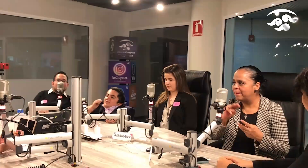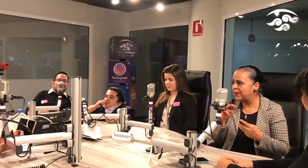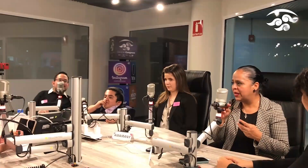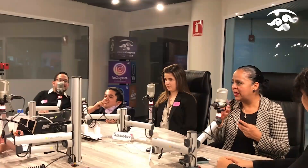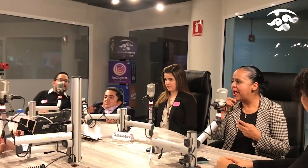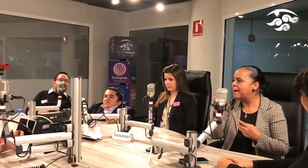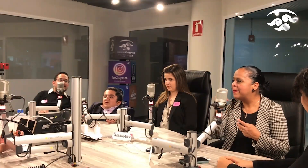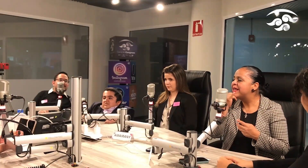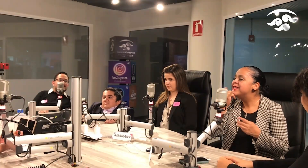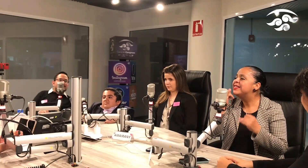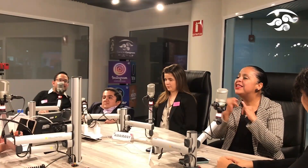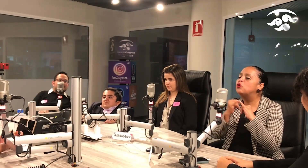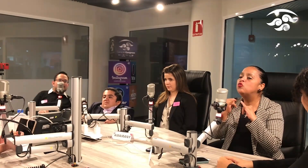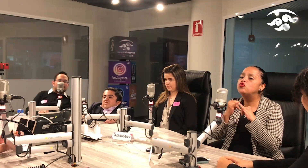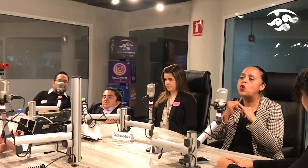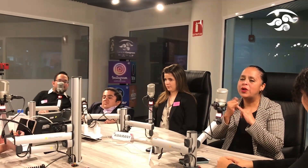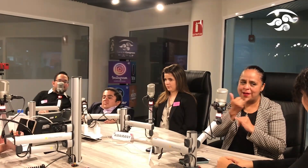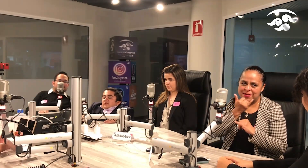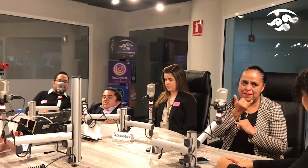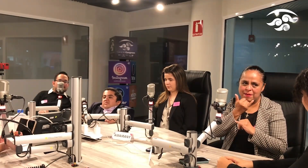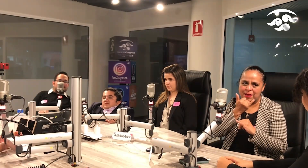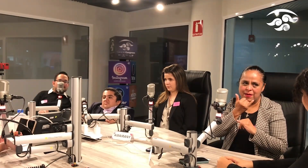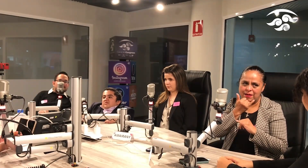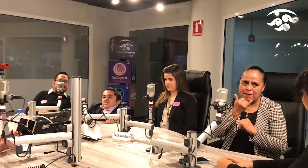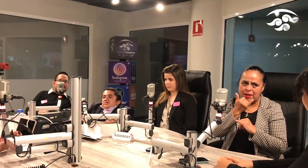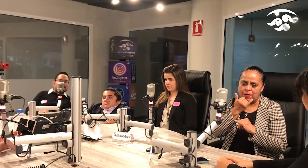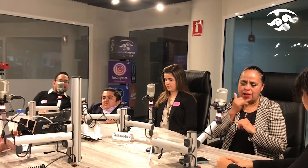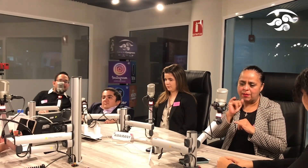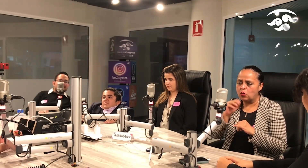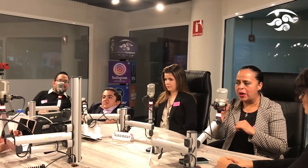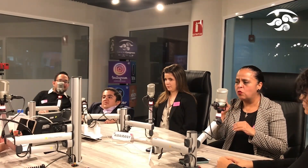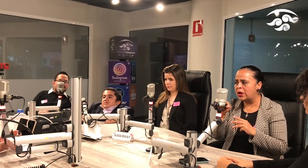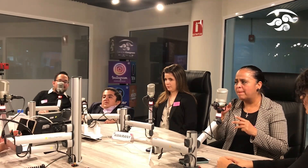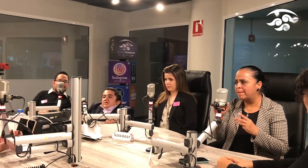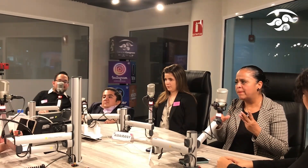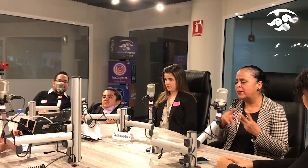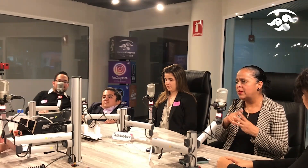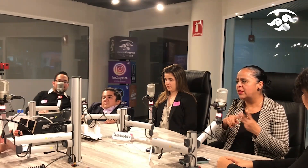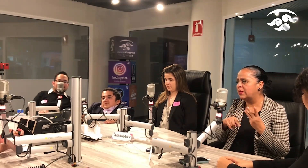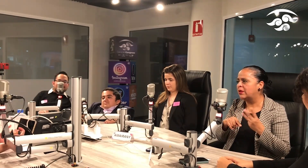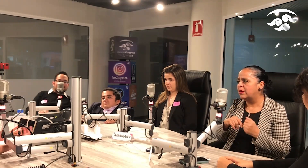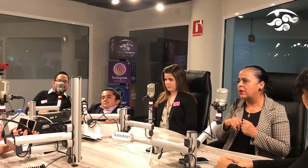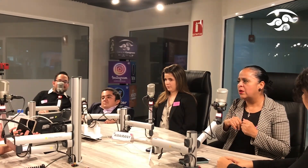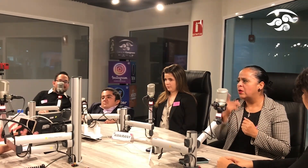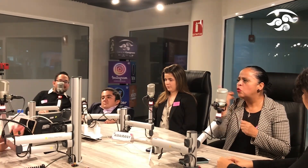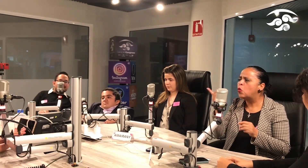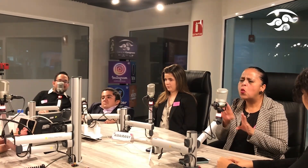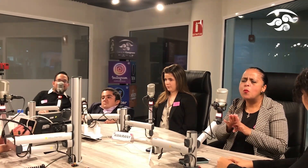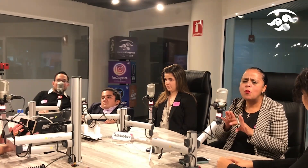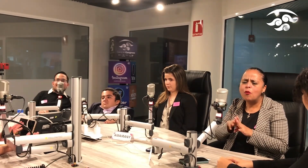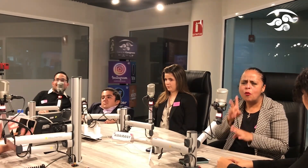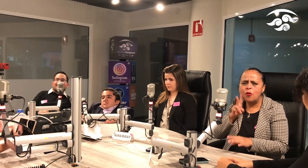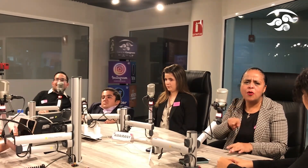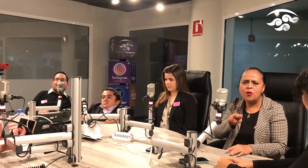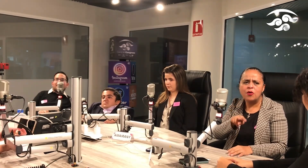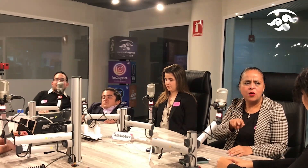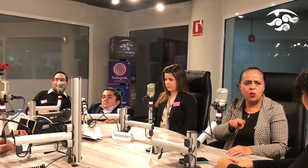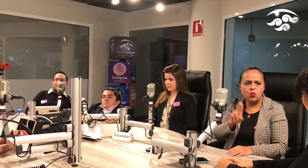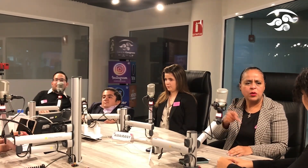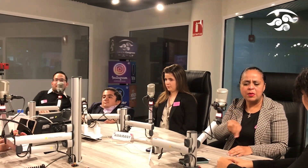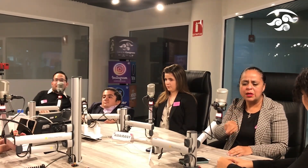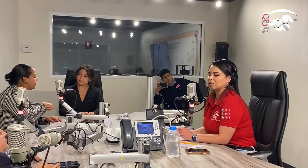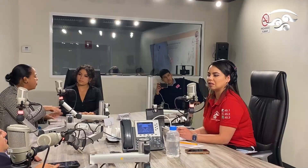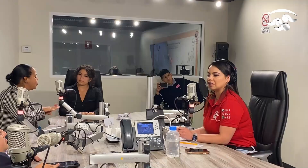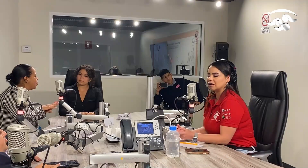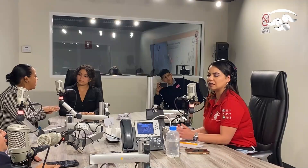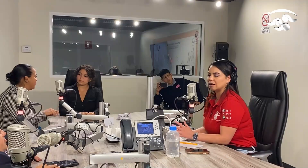Bueno, perfecto. Sí, pero institucionales sí. Ajá. De la UAM, de la UACM y de la UNAM. Ajá. ¿Y Sí. cómo ha actuado estas universidades con la gente